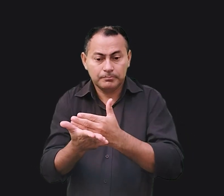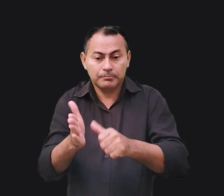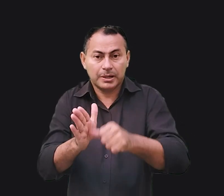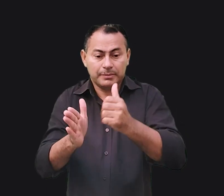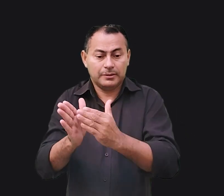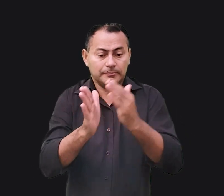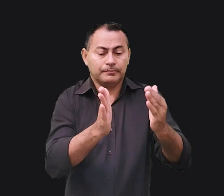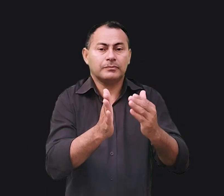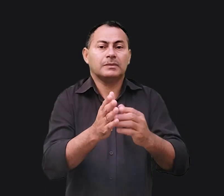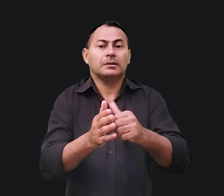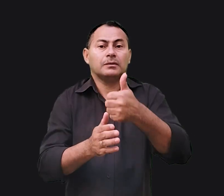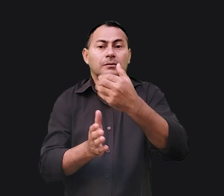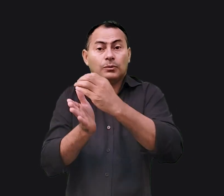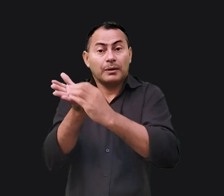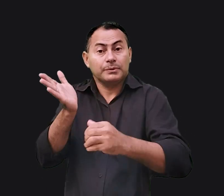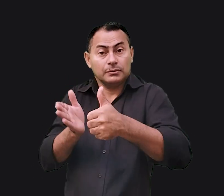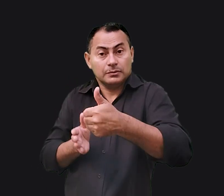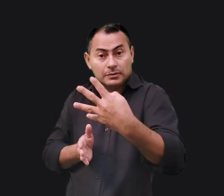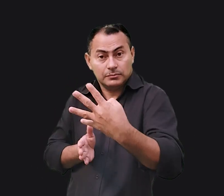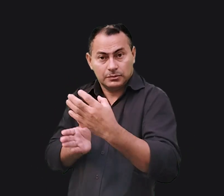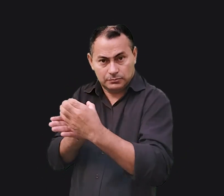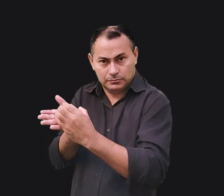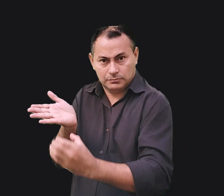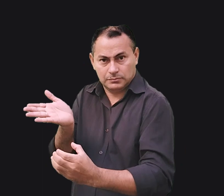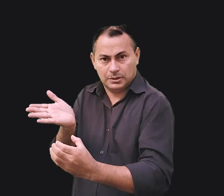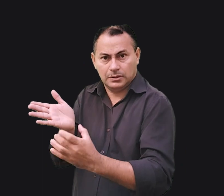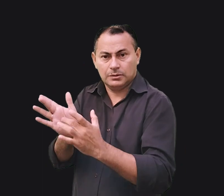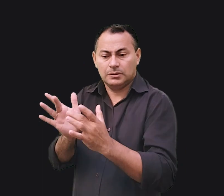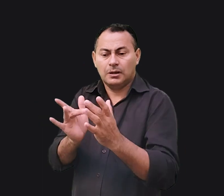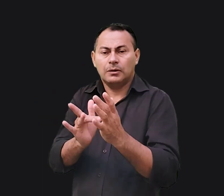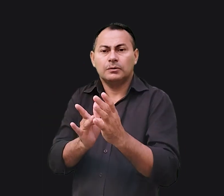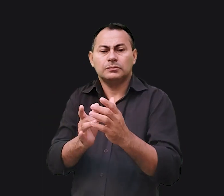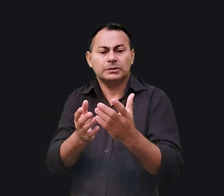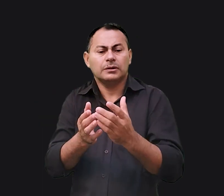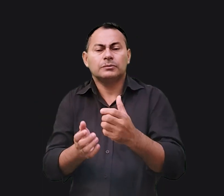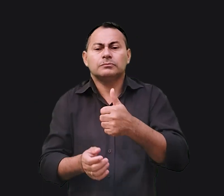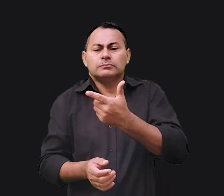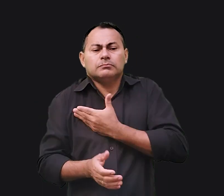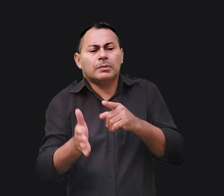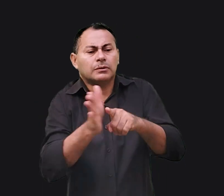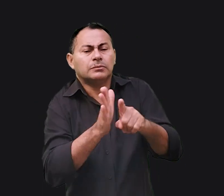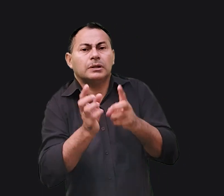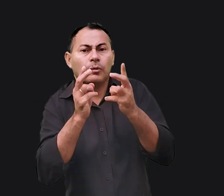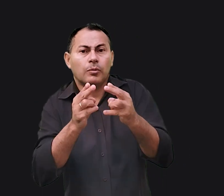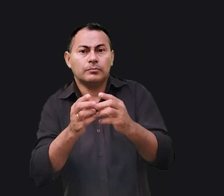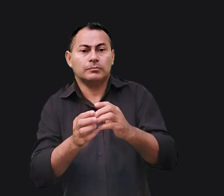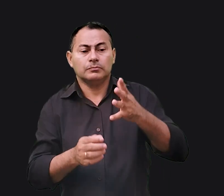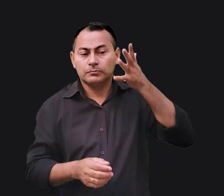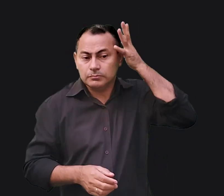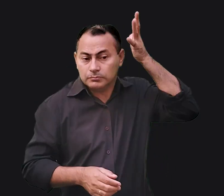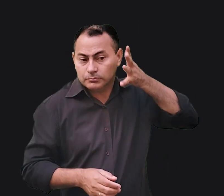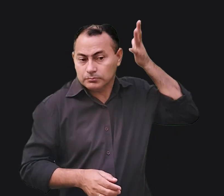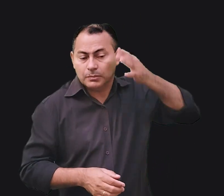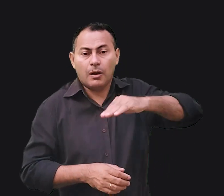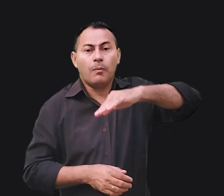do capítulo 14, os apóstolos fizeram perguntas a Jesus da mesma forma que tinham feito no Sermão do Monte das